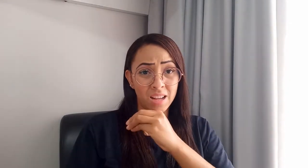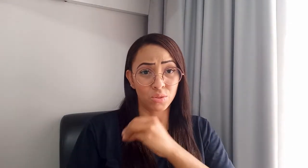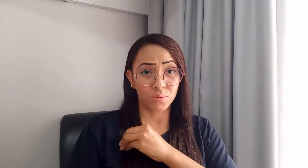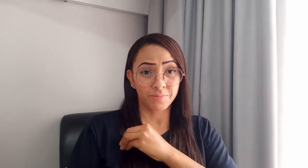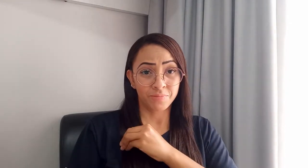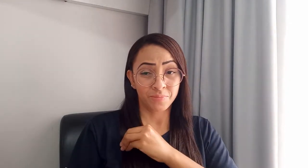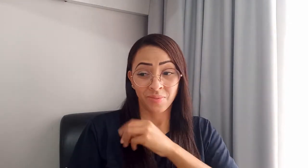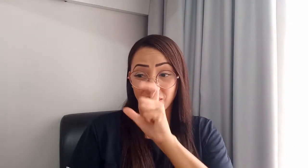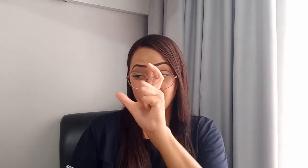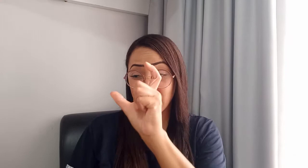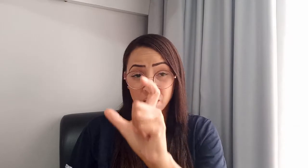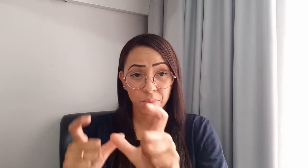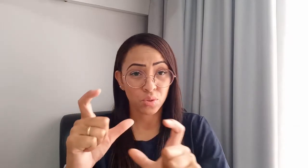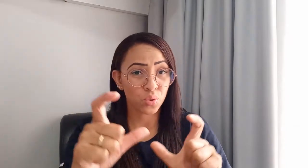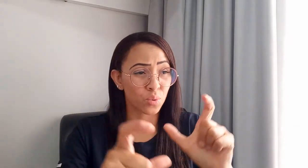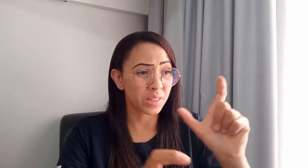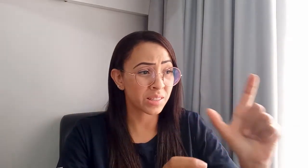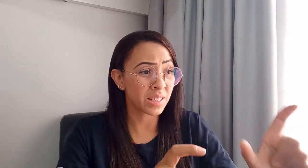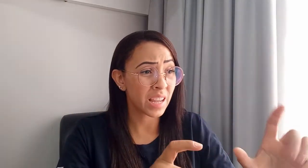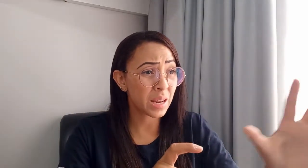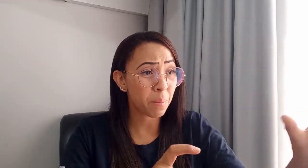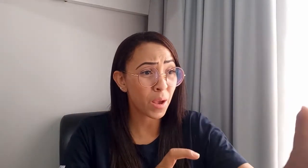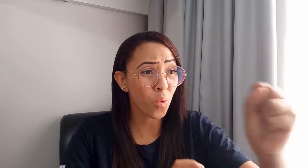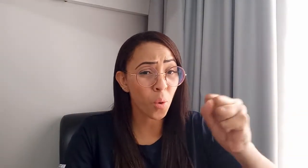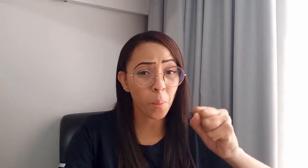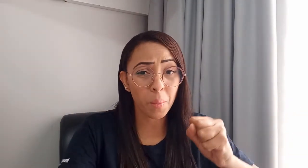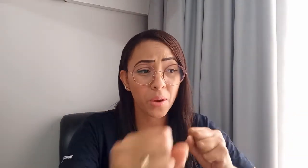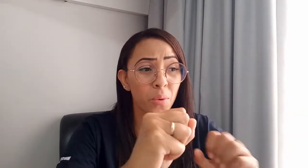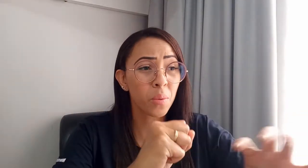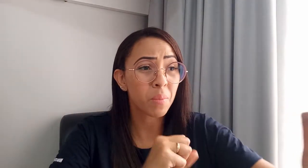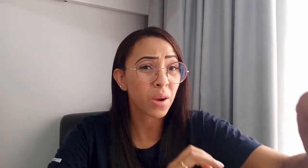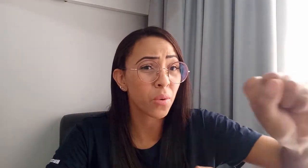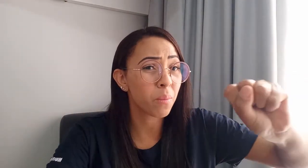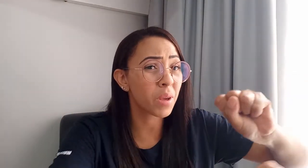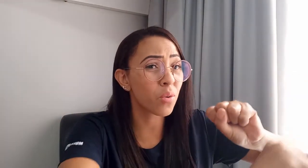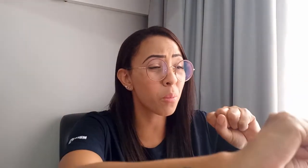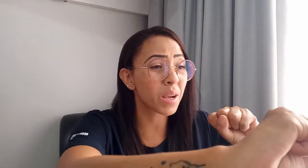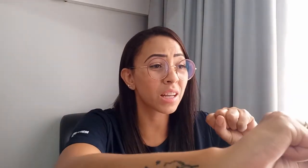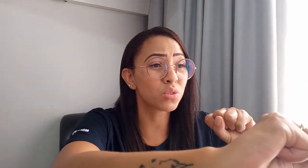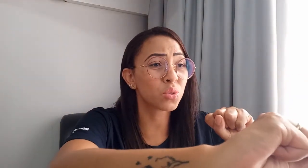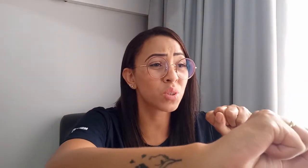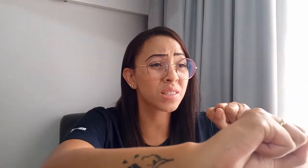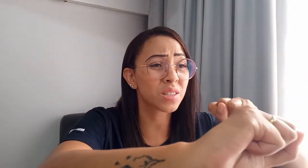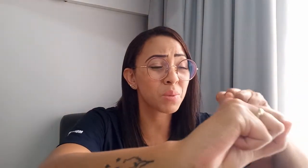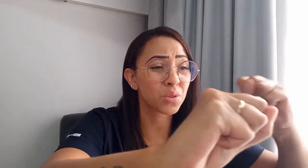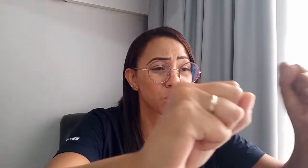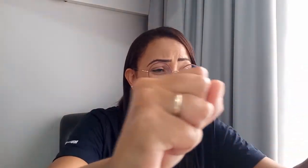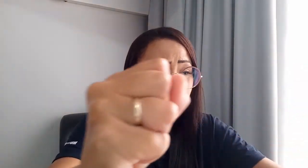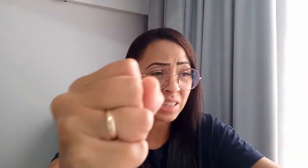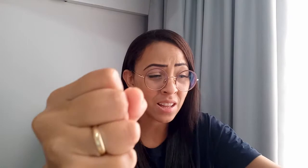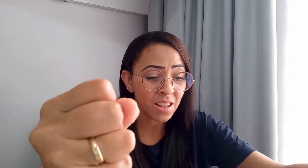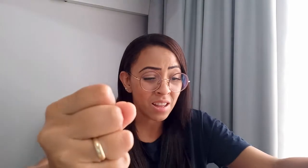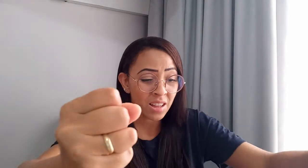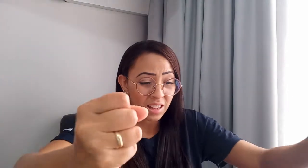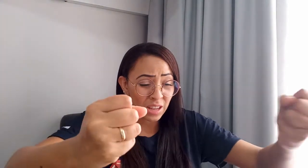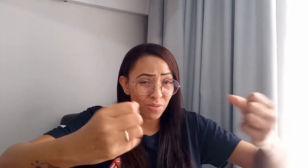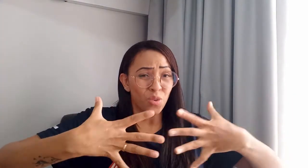pecado das pessoas, ele pegou o pecado de todas as pessoas, levou